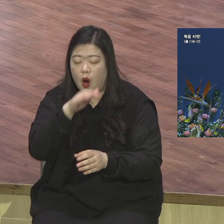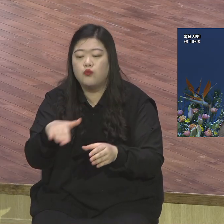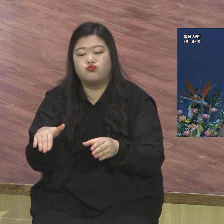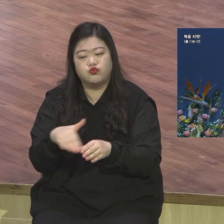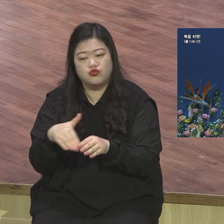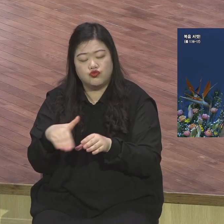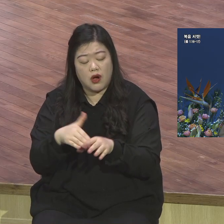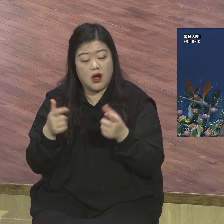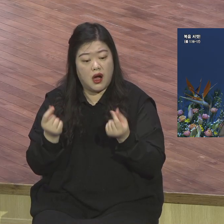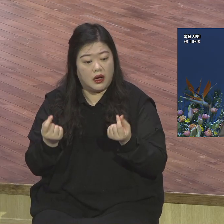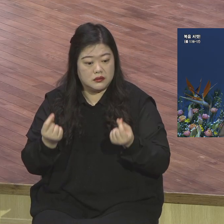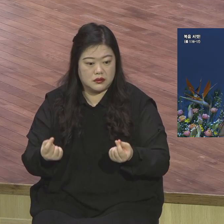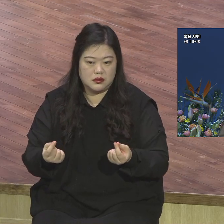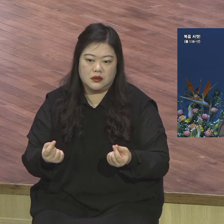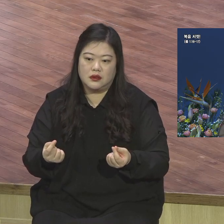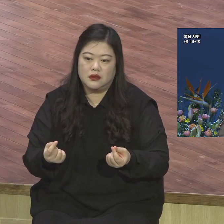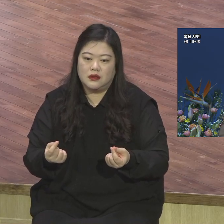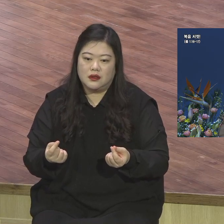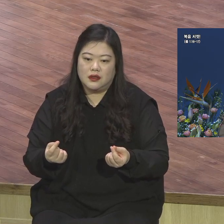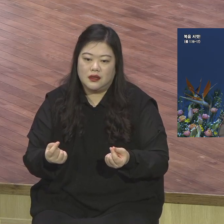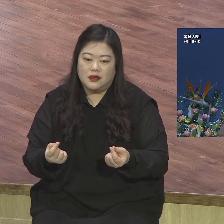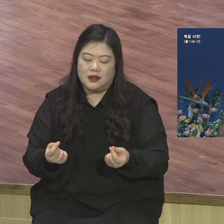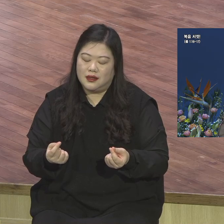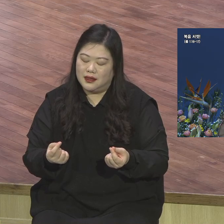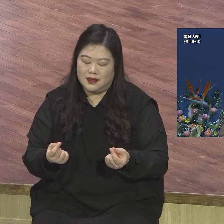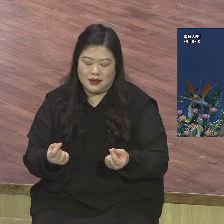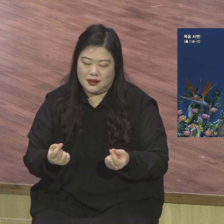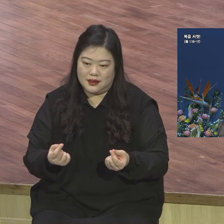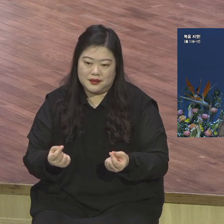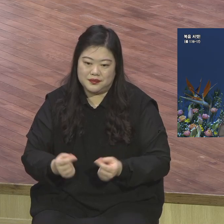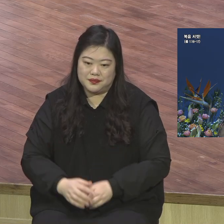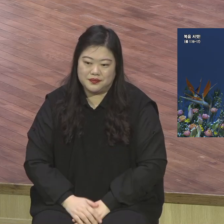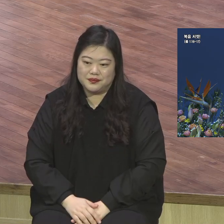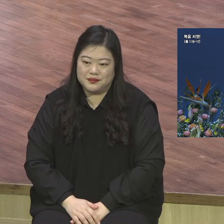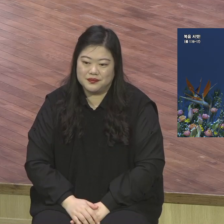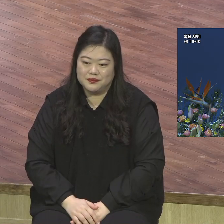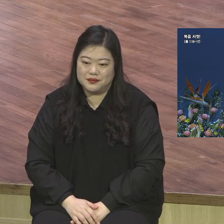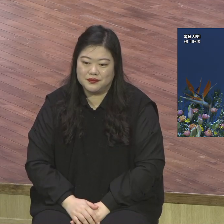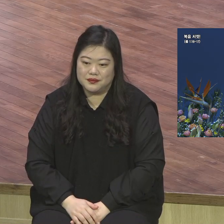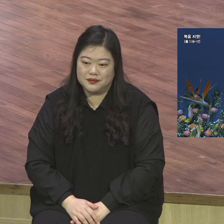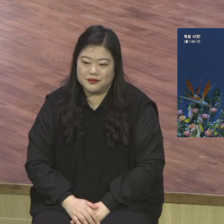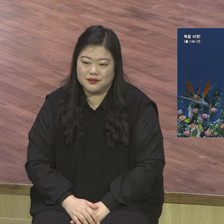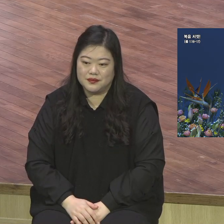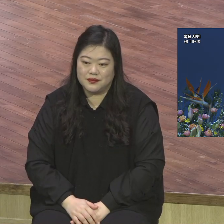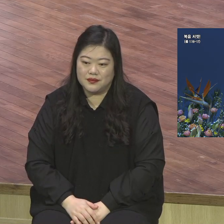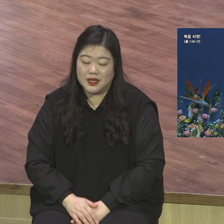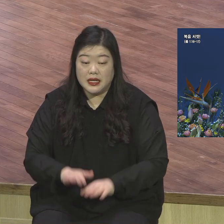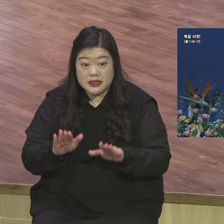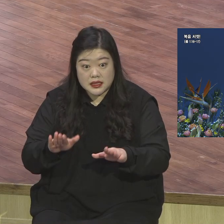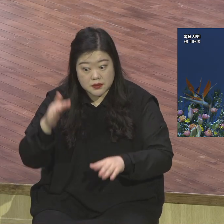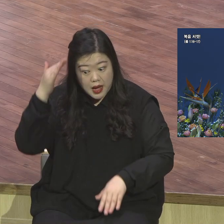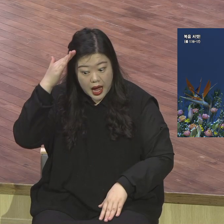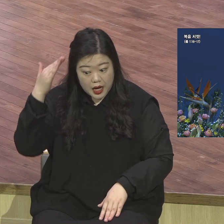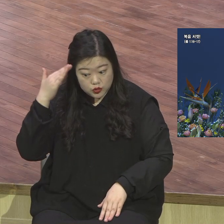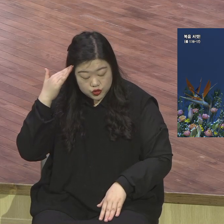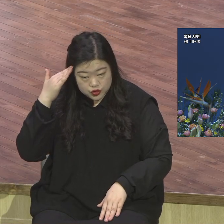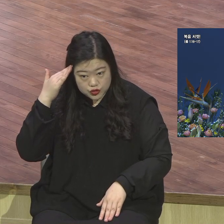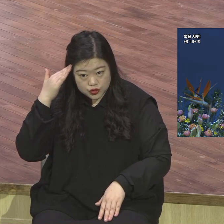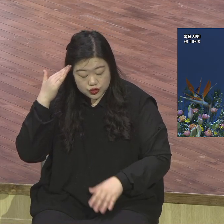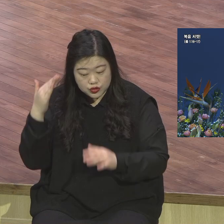자, 우리나라 인구 대략 35%가 1800만 정도 되는데